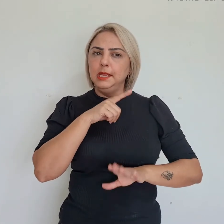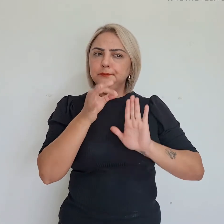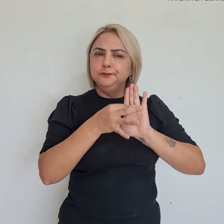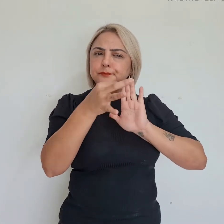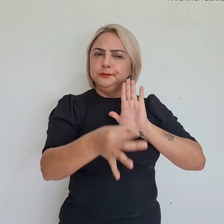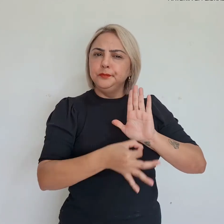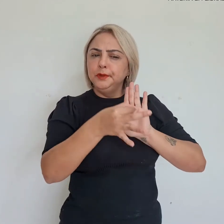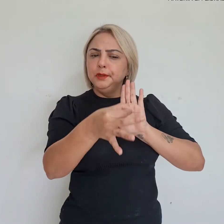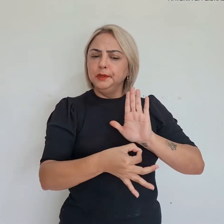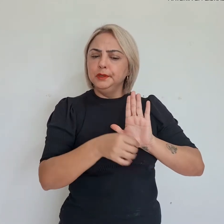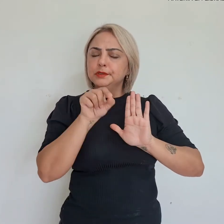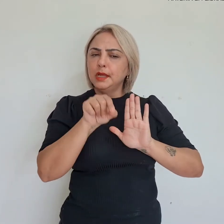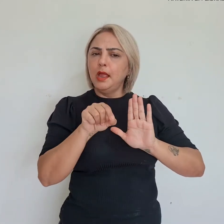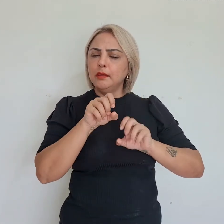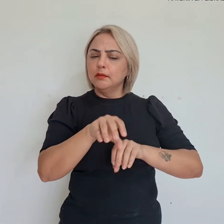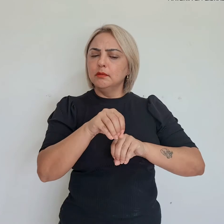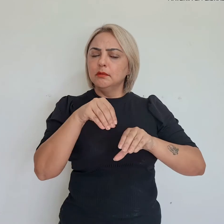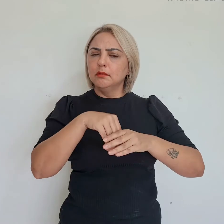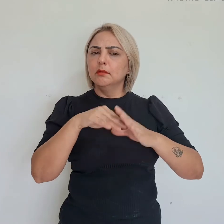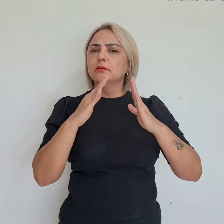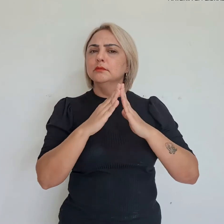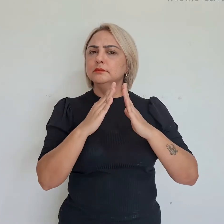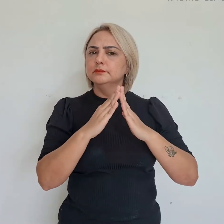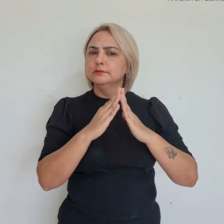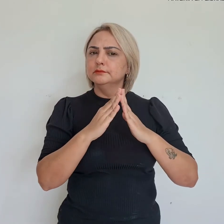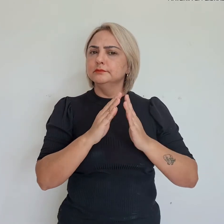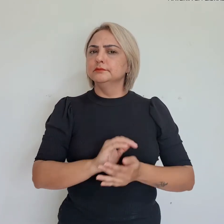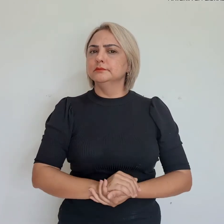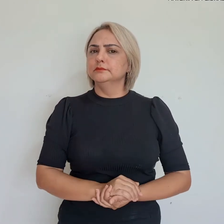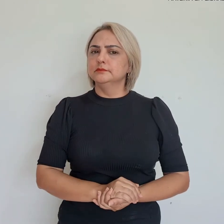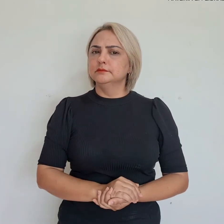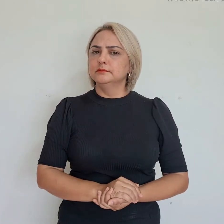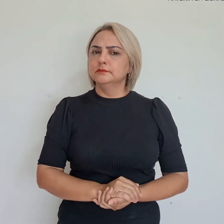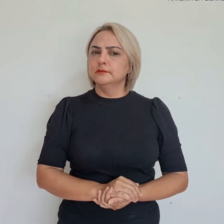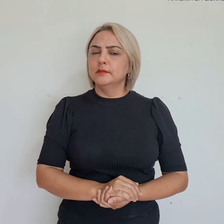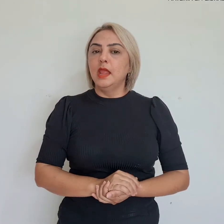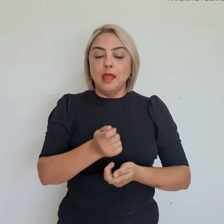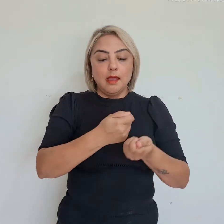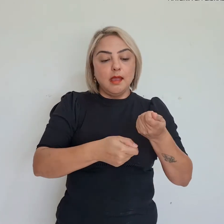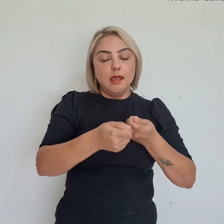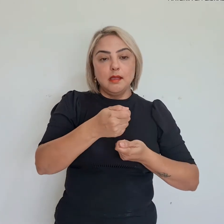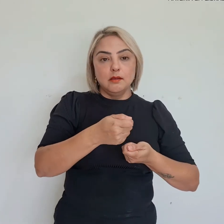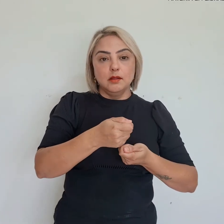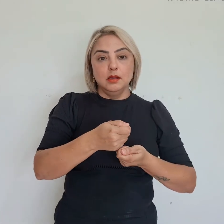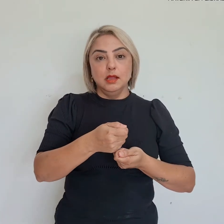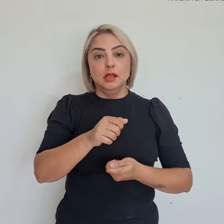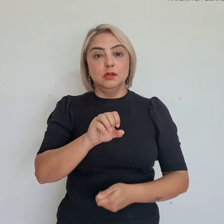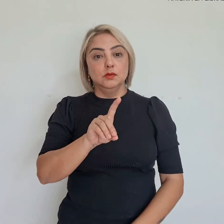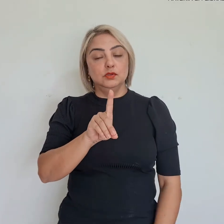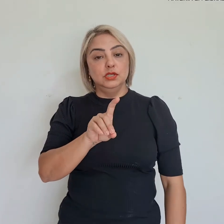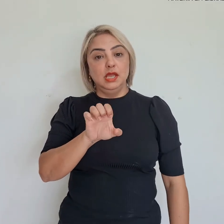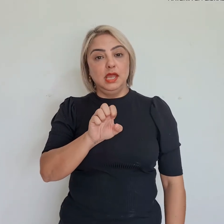essa modalidade, informa. A economista do DIEESE